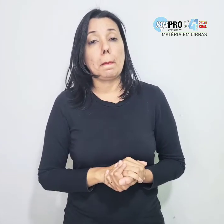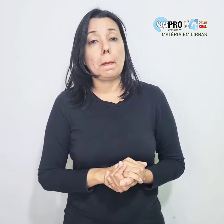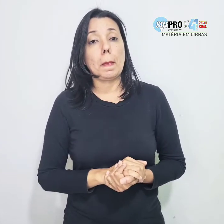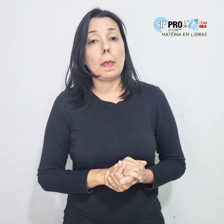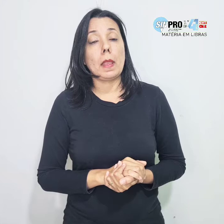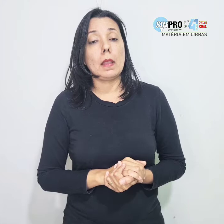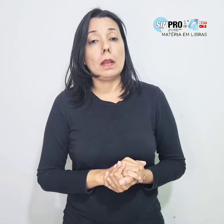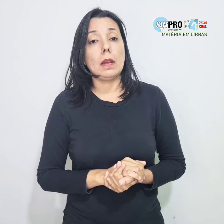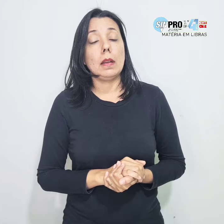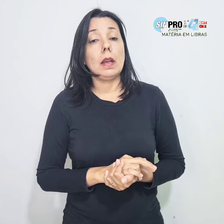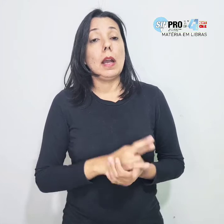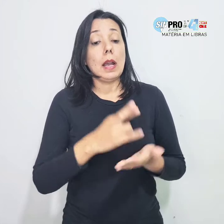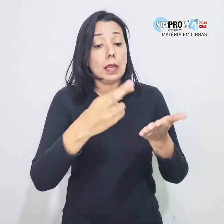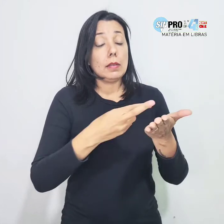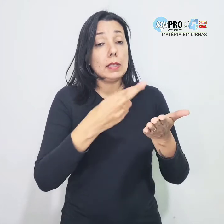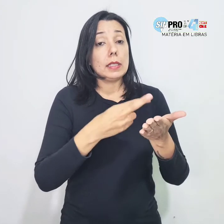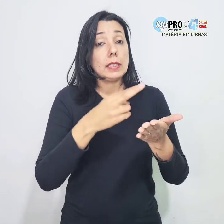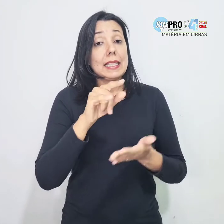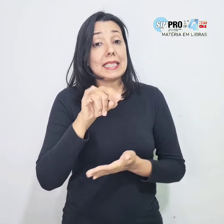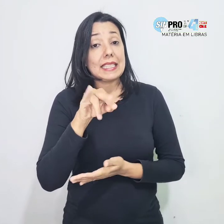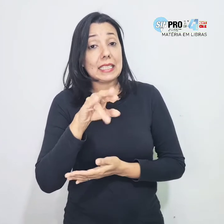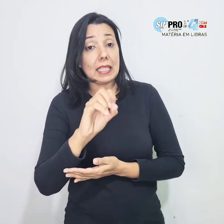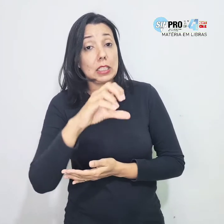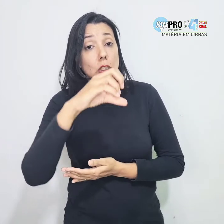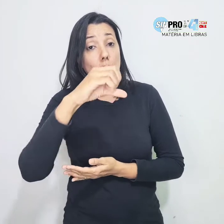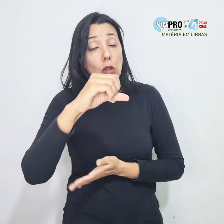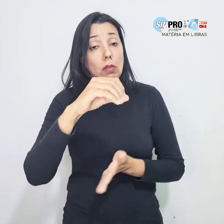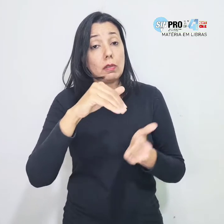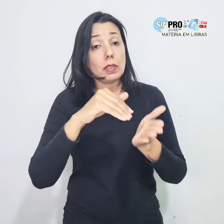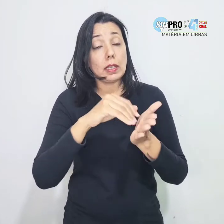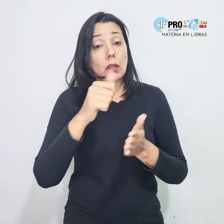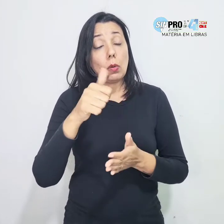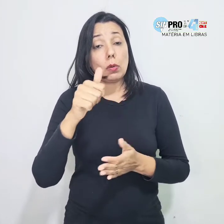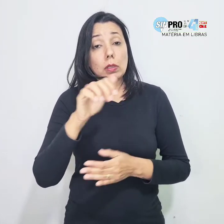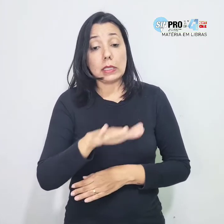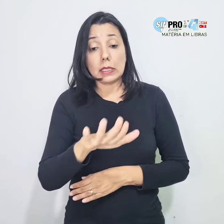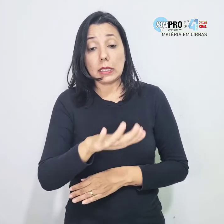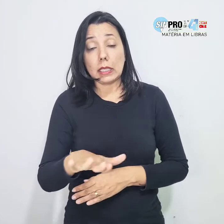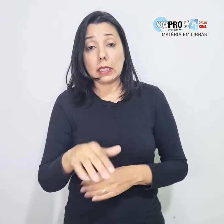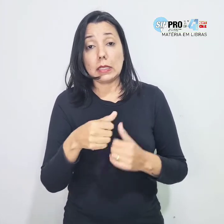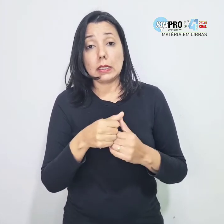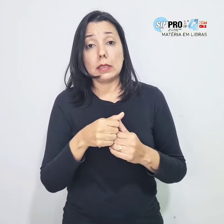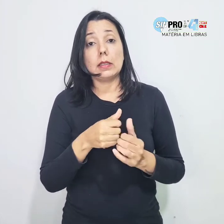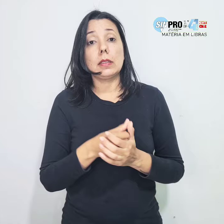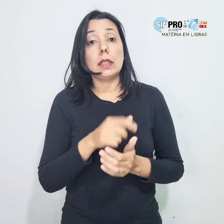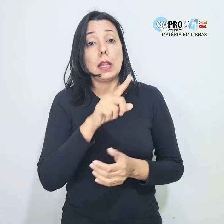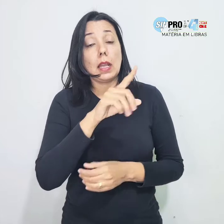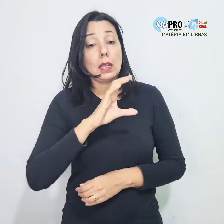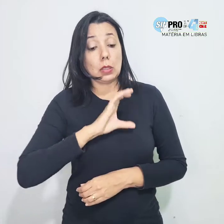Segundo a revista Science, 9 de 11 crianças em uma sala em Trois-Rivières, no Canadá,